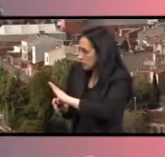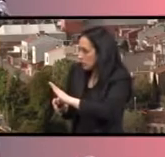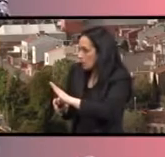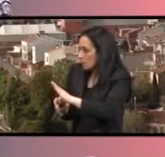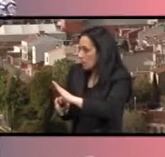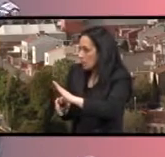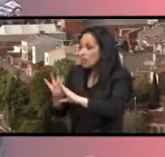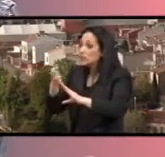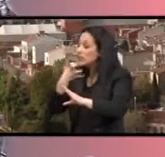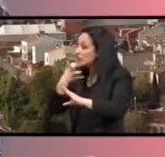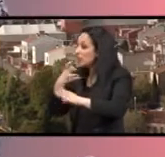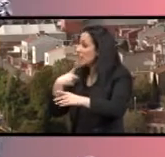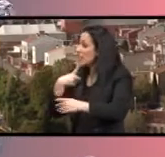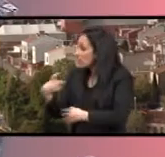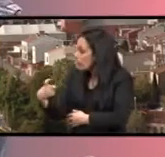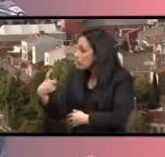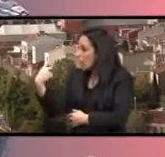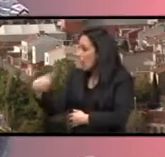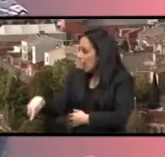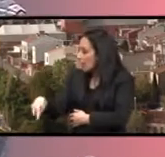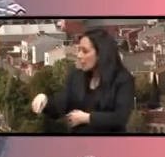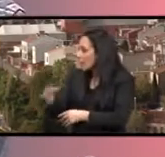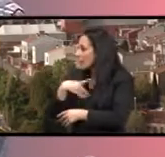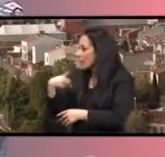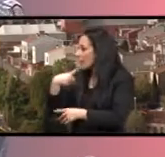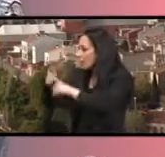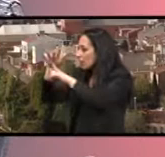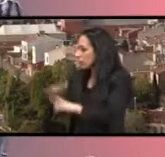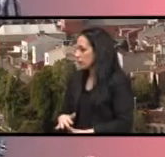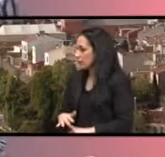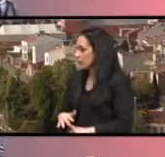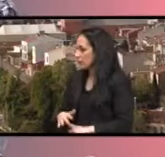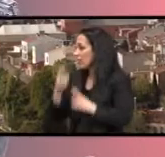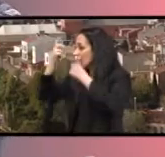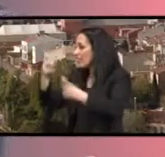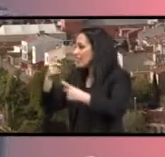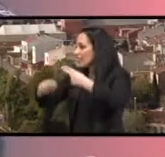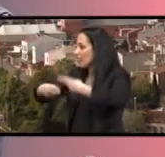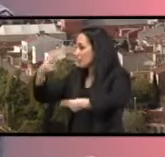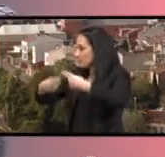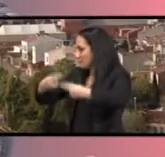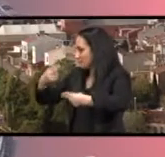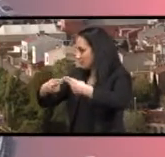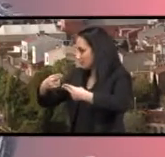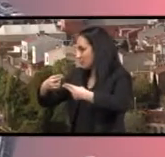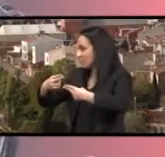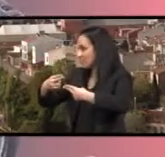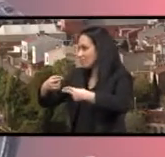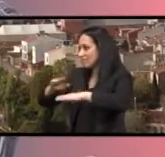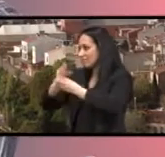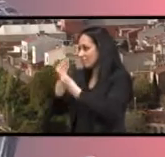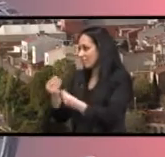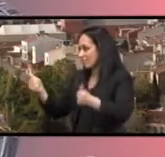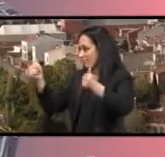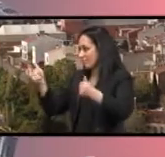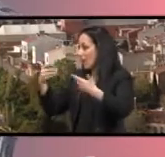estan discriminant. I això ho hem de suprimir, totes aquestes barreres. Jo no sé com veieu el futur, m'agradaria, queda poc ja per acabar, com veieu